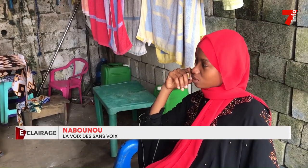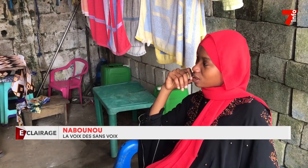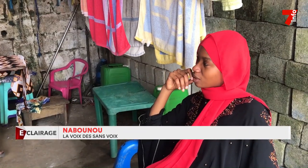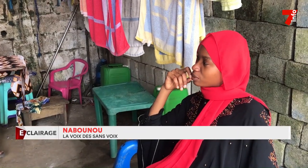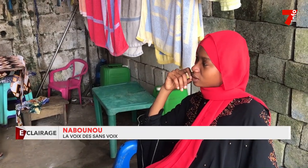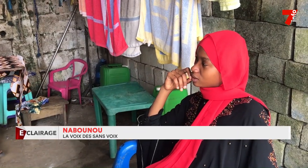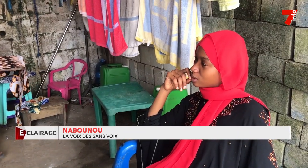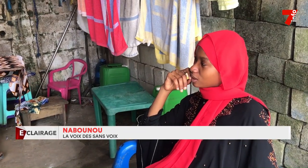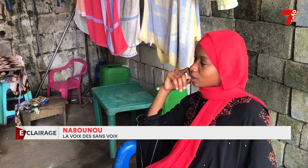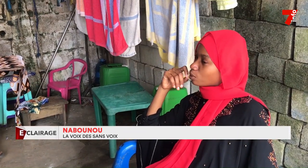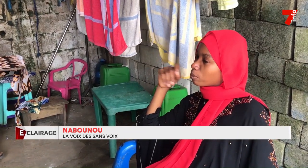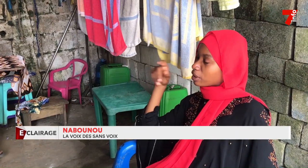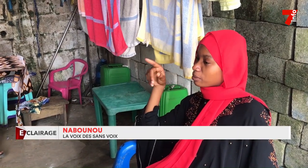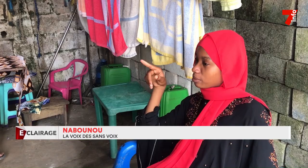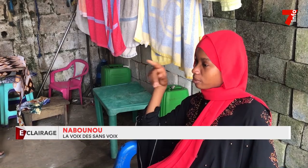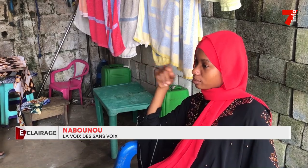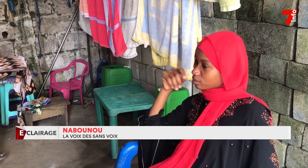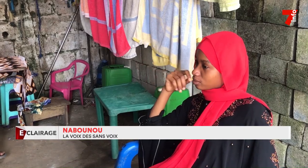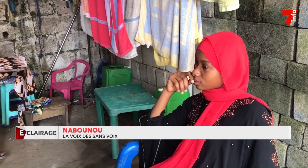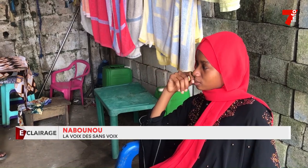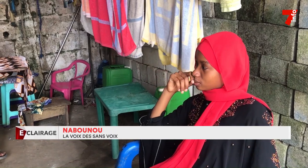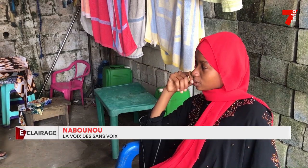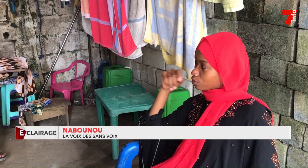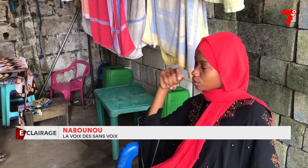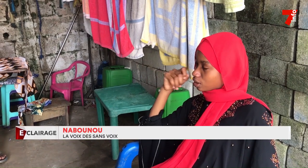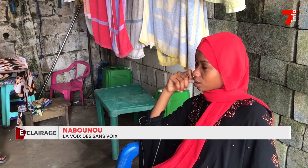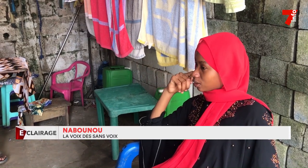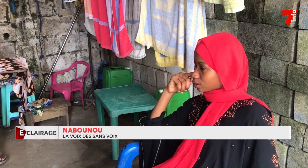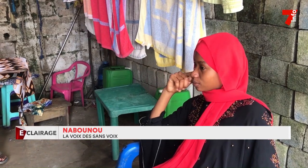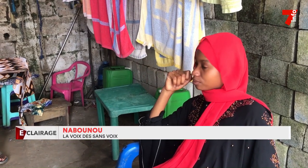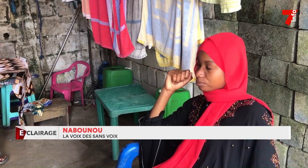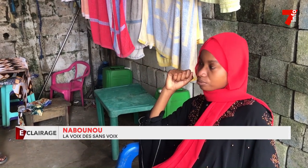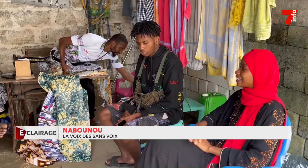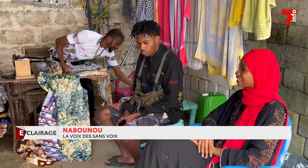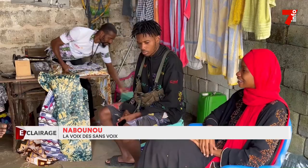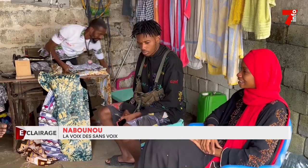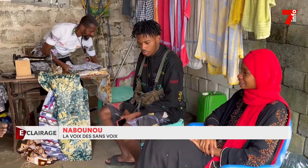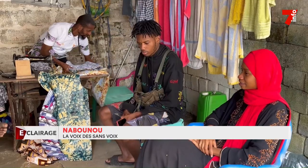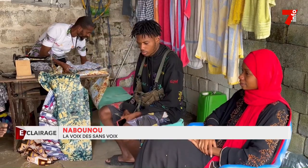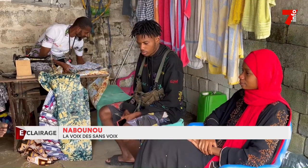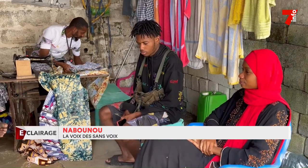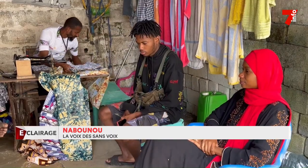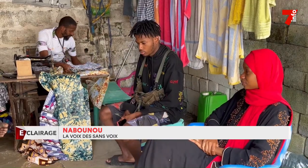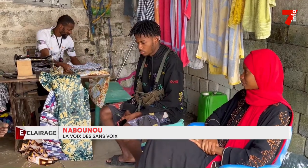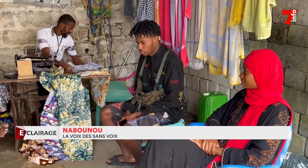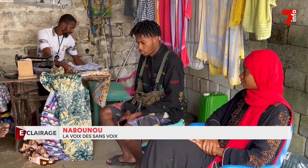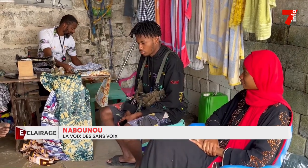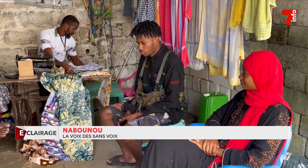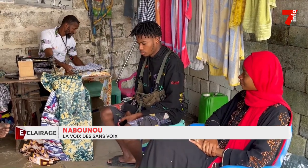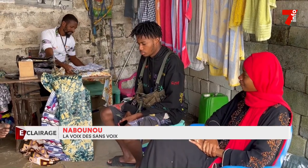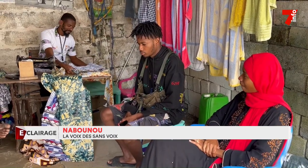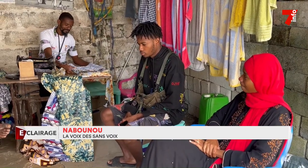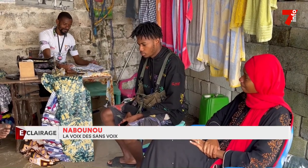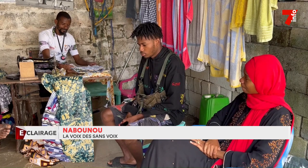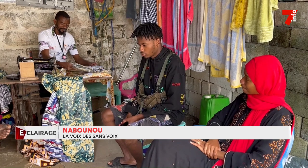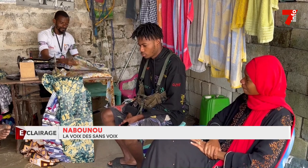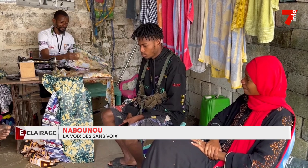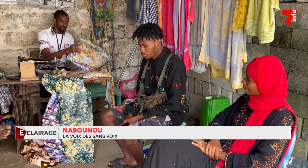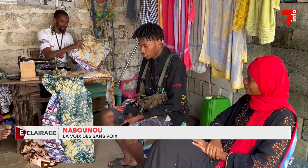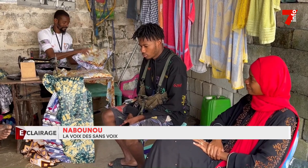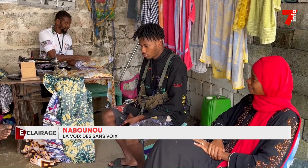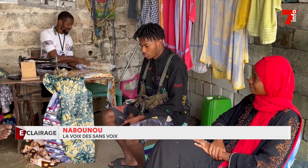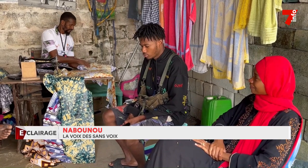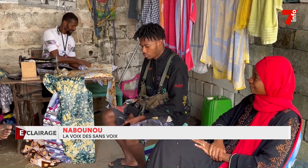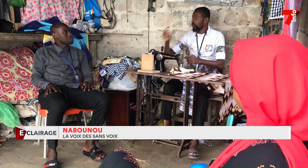Nabounou est une koda, a child of deaf adult. Cette appellation désigne un enfant entendant, né de parents